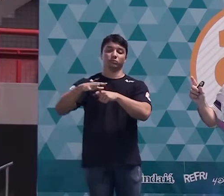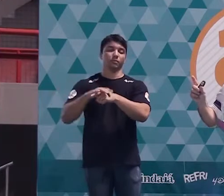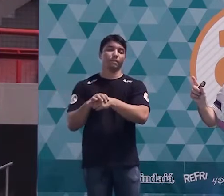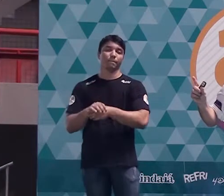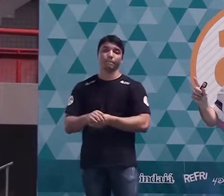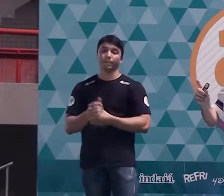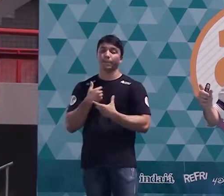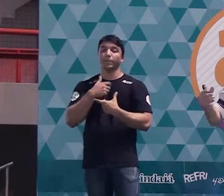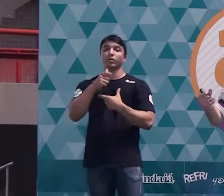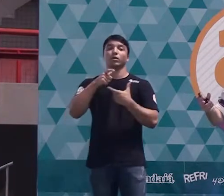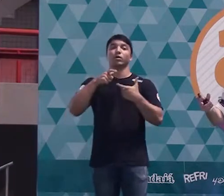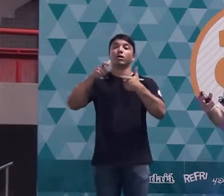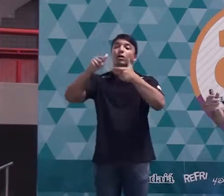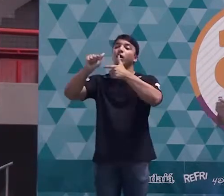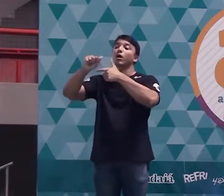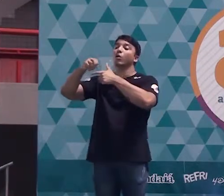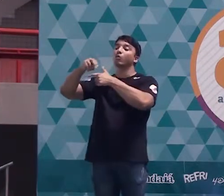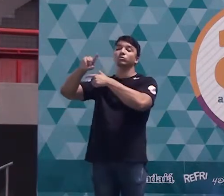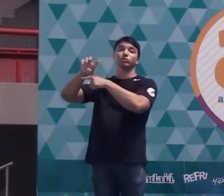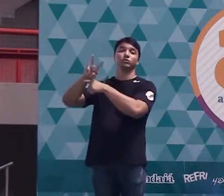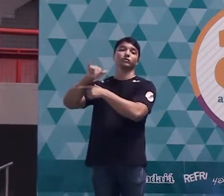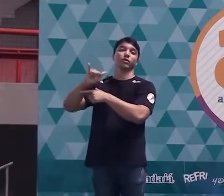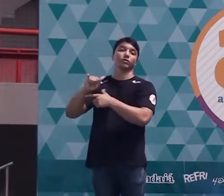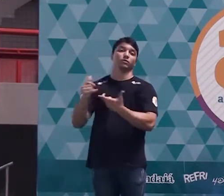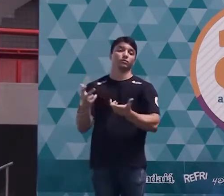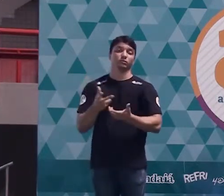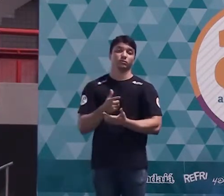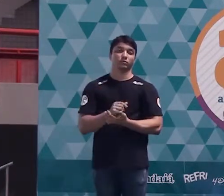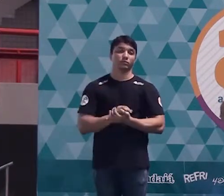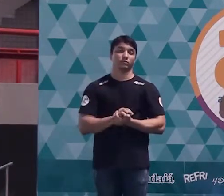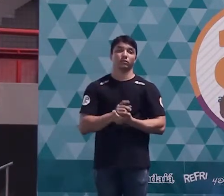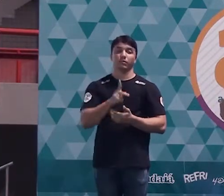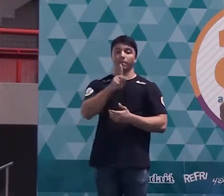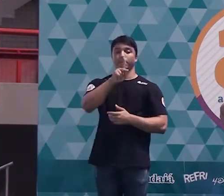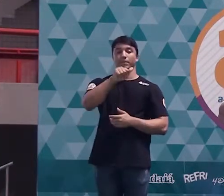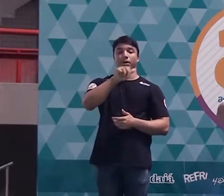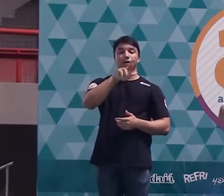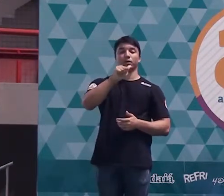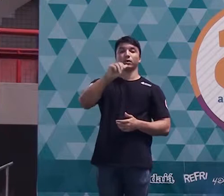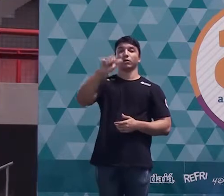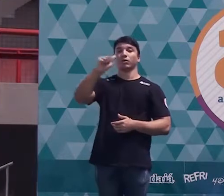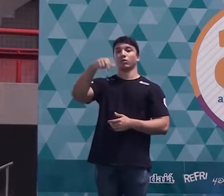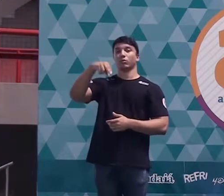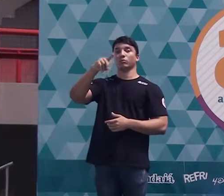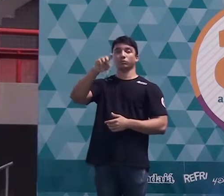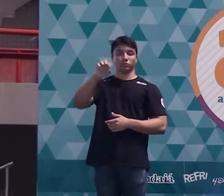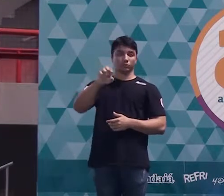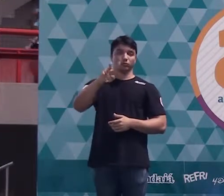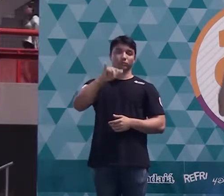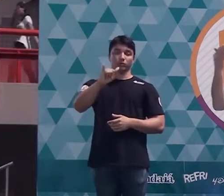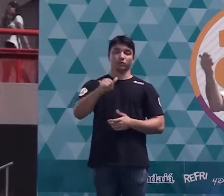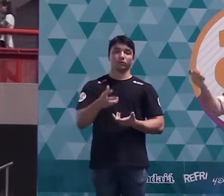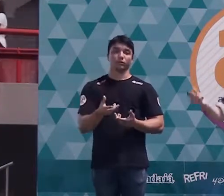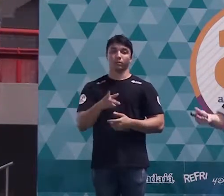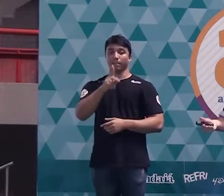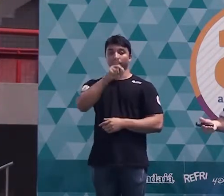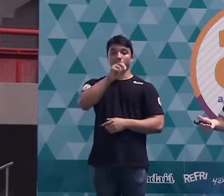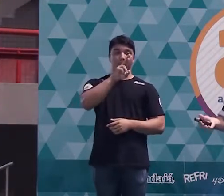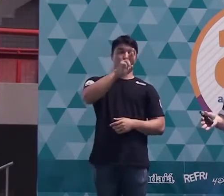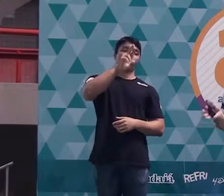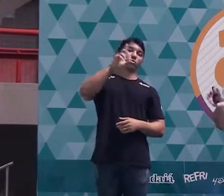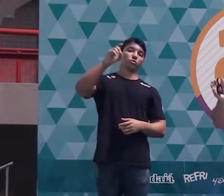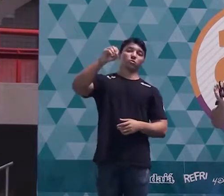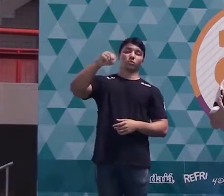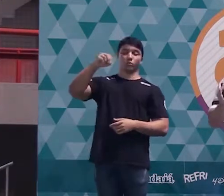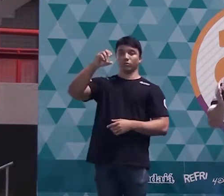lugar. Aí eu pergunto, aonde você vai? Para onde você vai? Por onde você